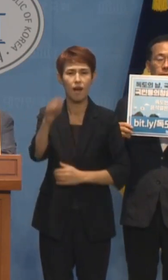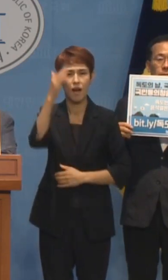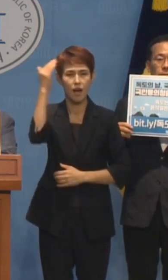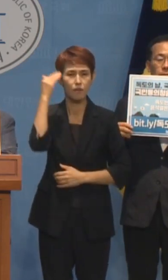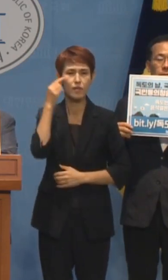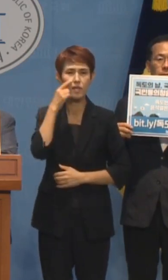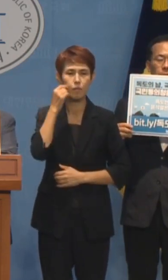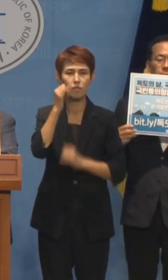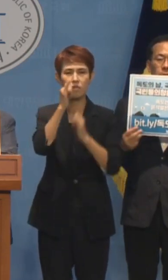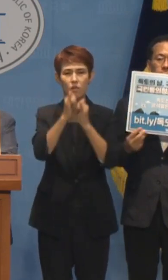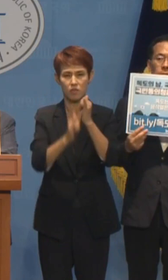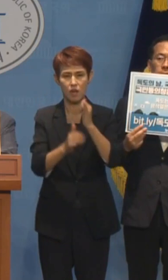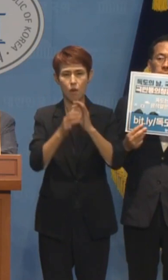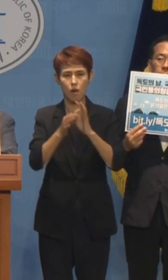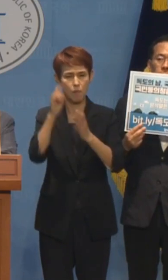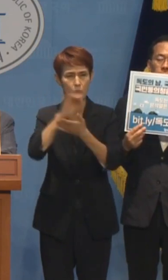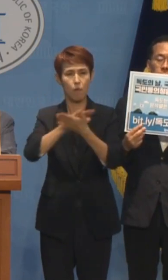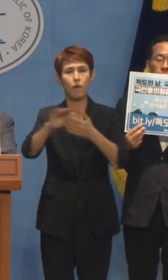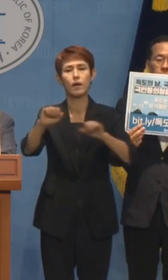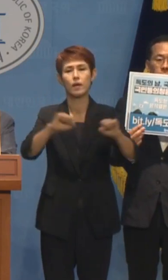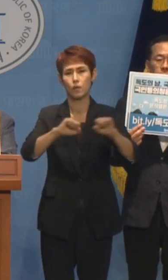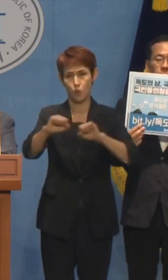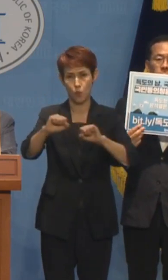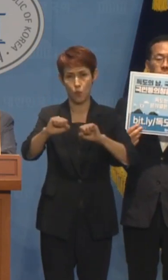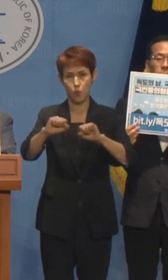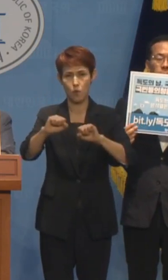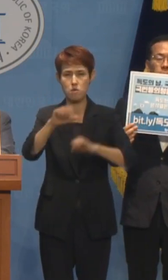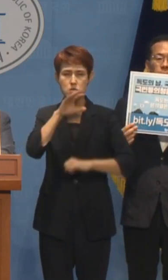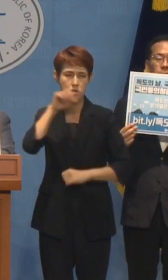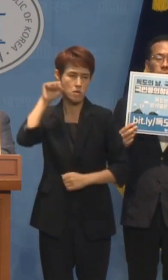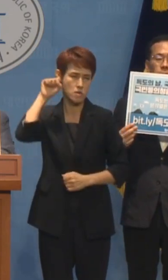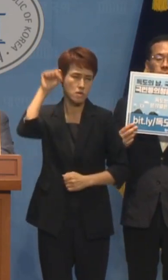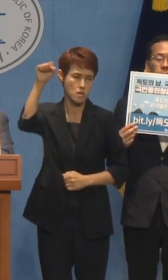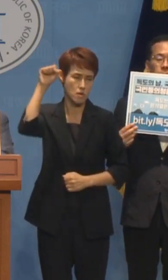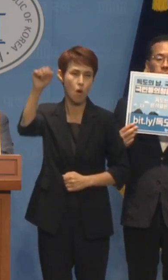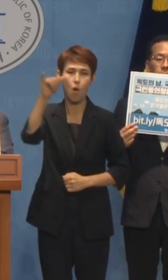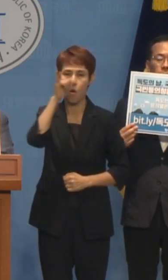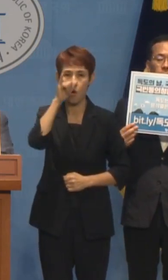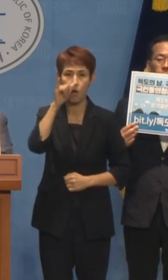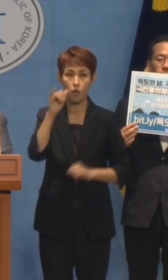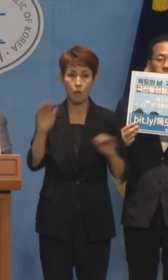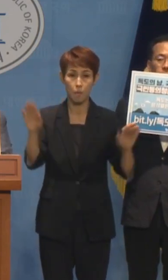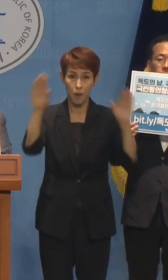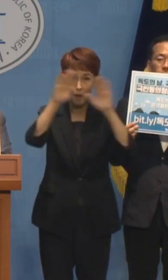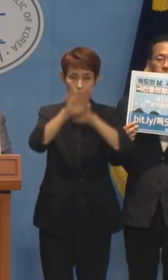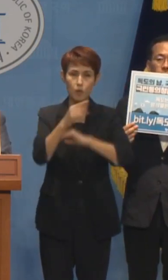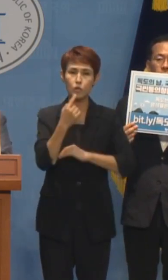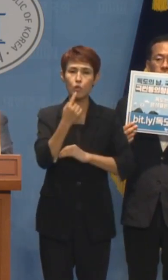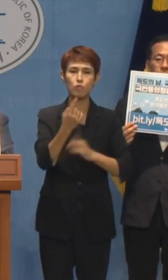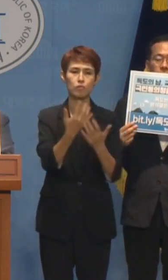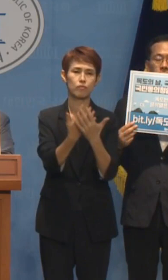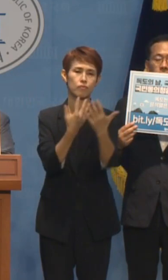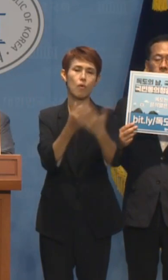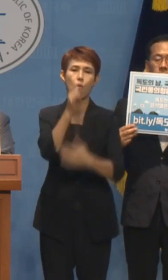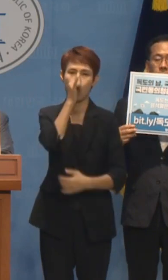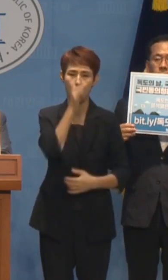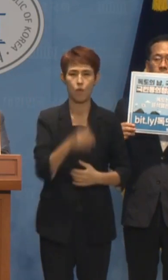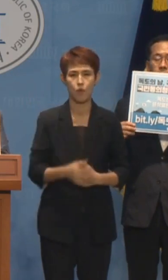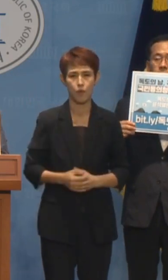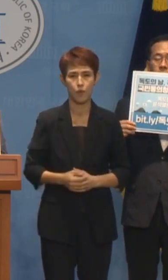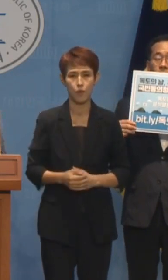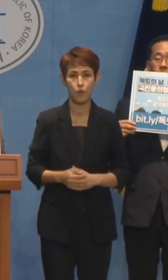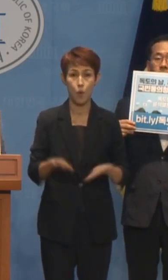행동에서도 곳곳에서 기자 항의 집회 그리고 저녁에는 촛불문화 지까지 준비하고 있습니다이 기자인